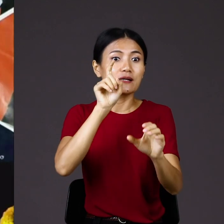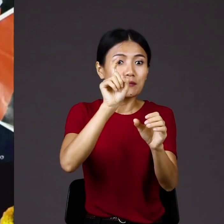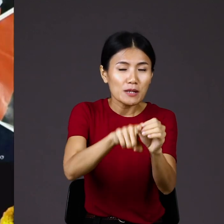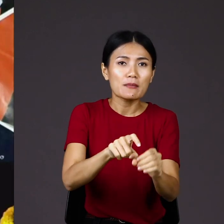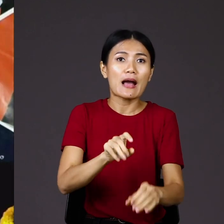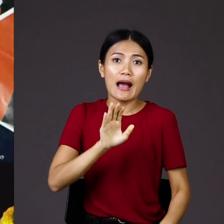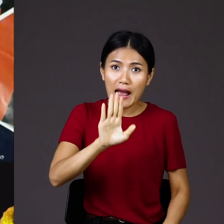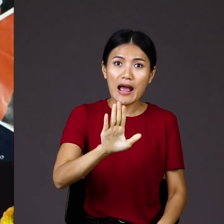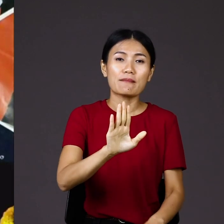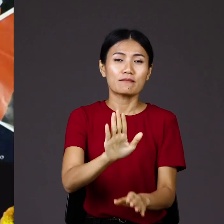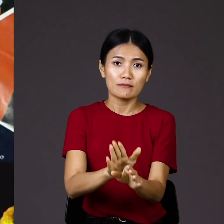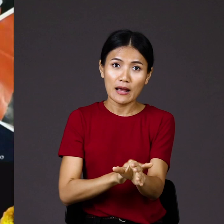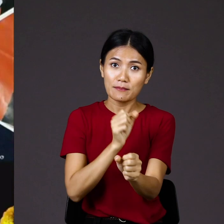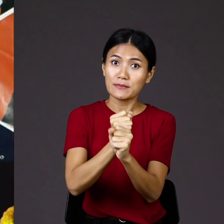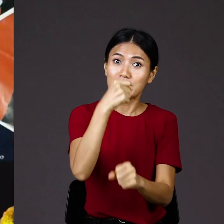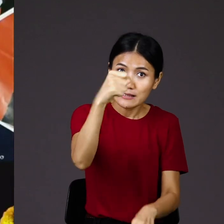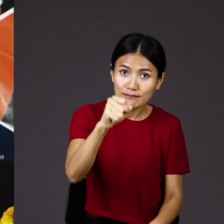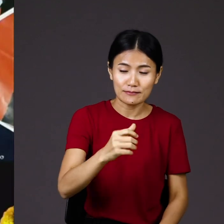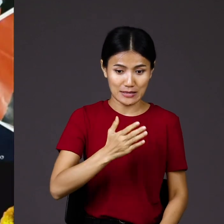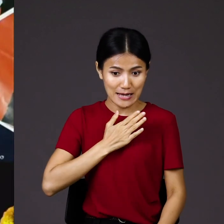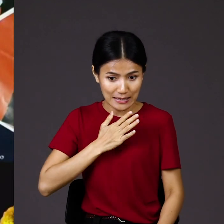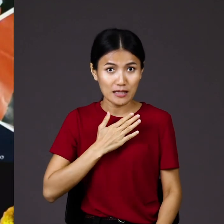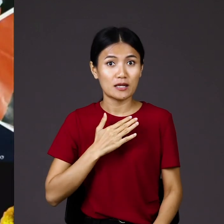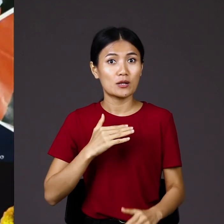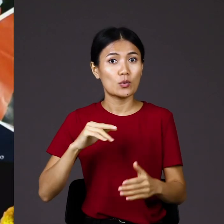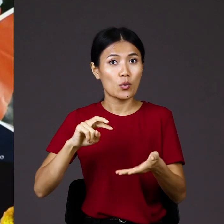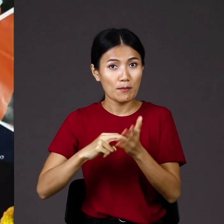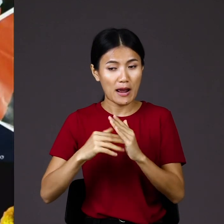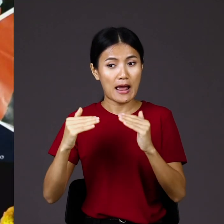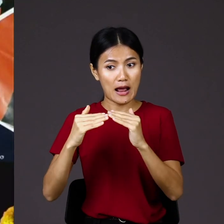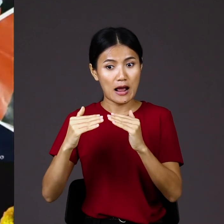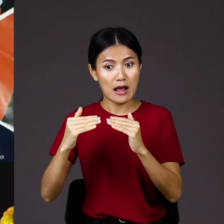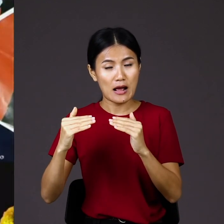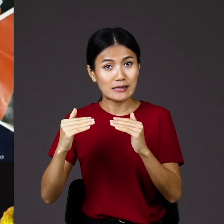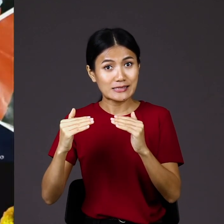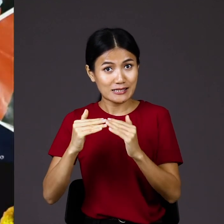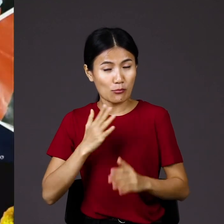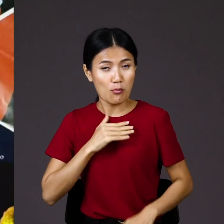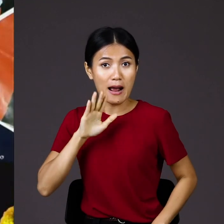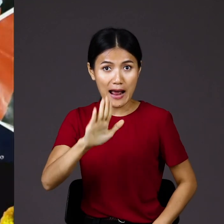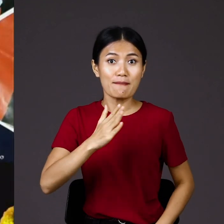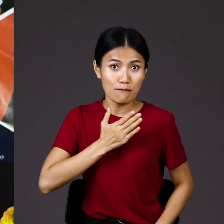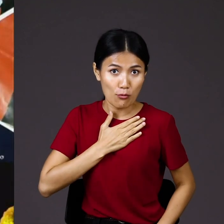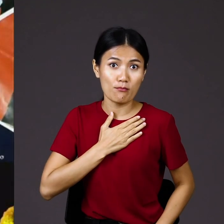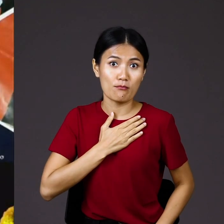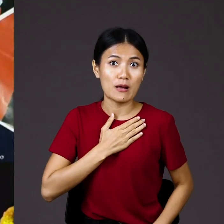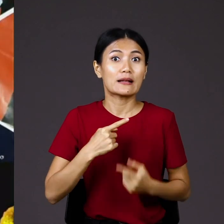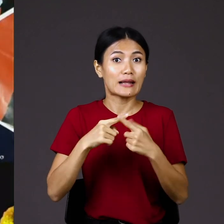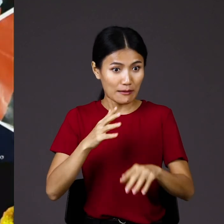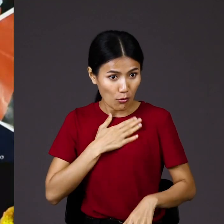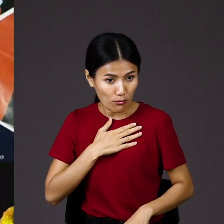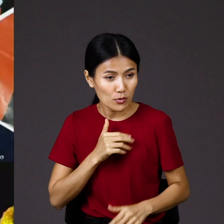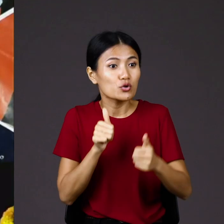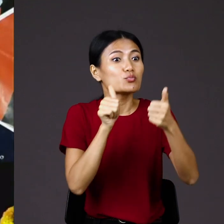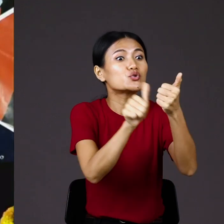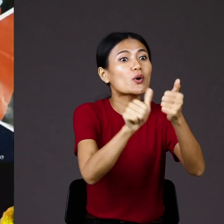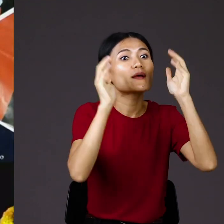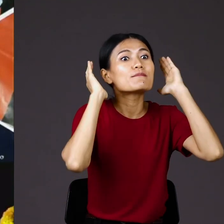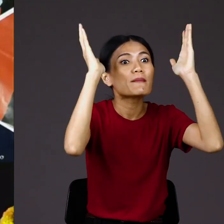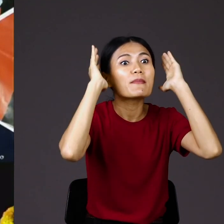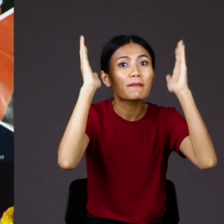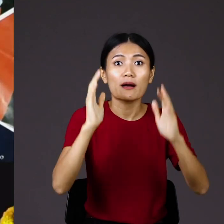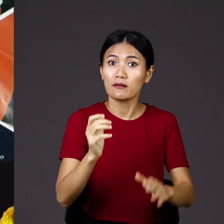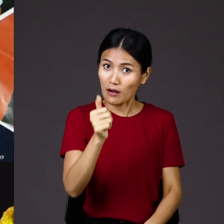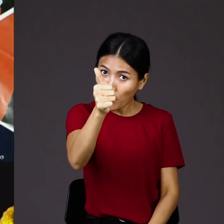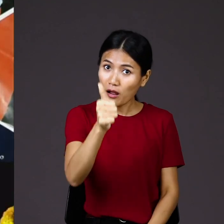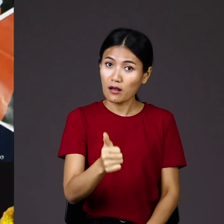ผมเข้าไปครอบงำพรรคการเมืองใดไม่ได้เป็นเวลา10ปีนี่คือสิ่งที่ผมโดนห้ามแต่ผมเป็นผู้ช่วยหาเสีย